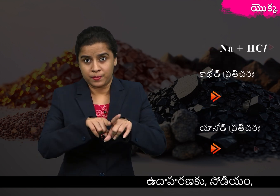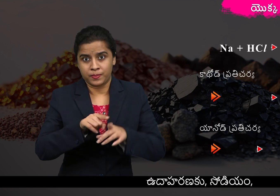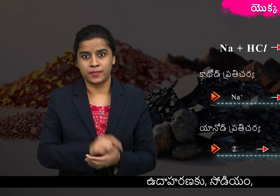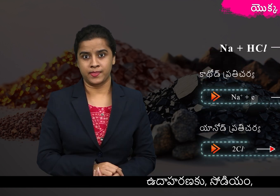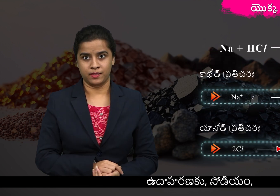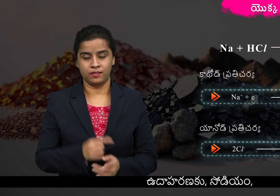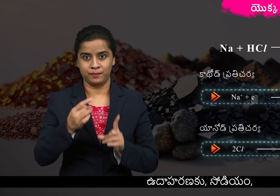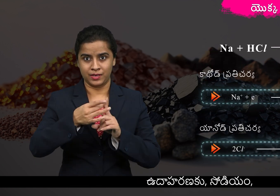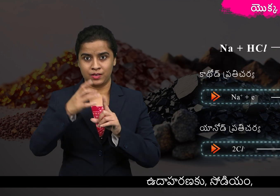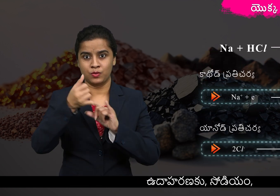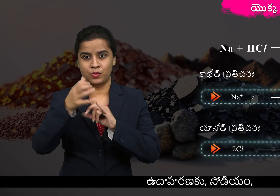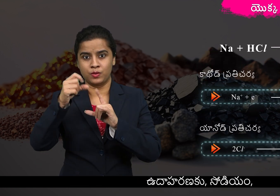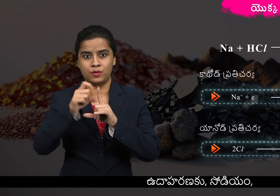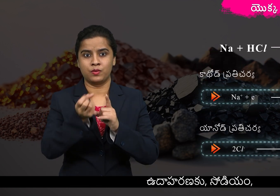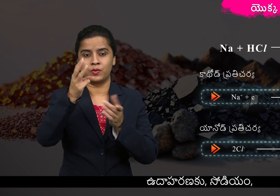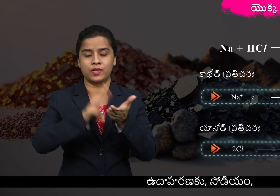ఉదాహరణకు సోడియం,